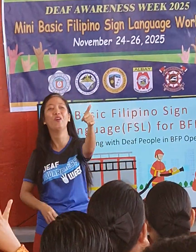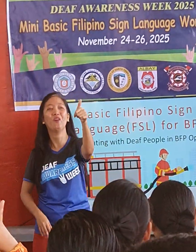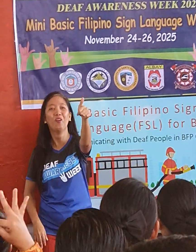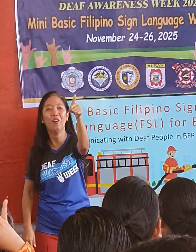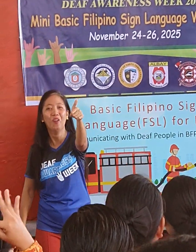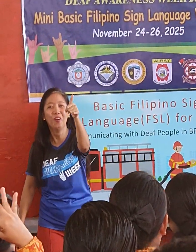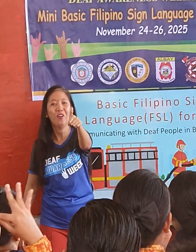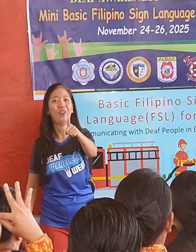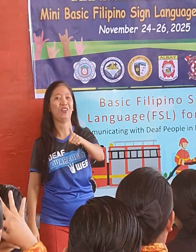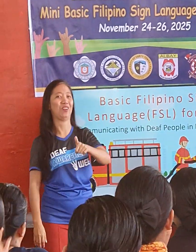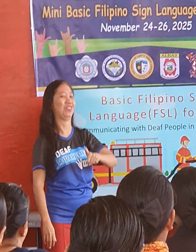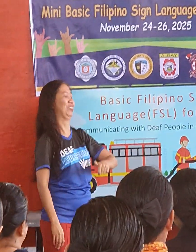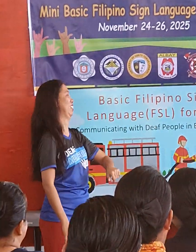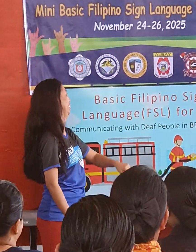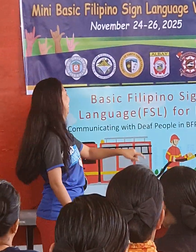Okay.